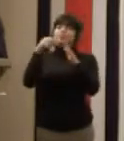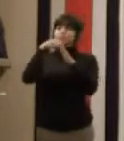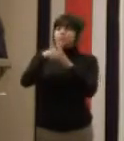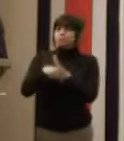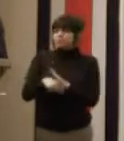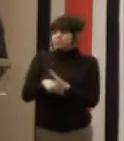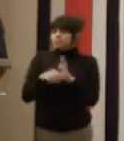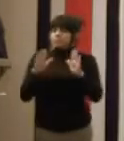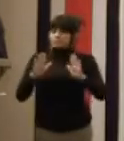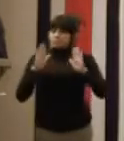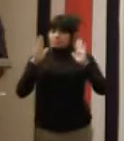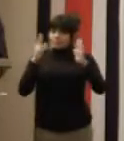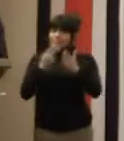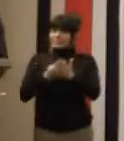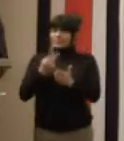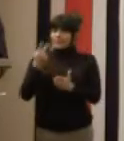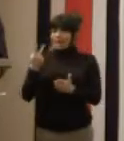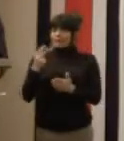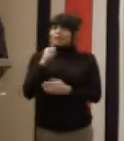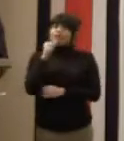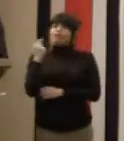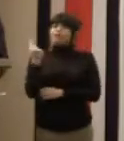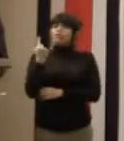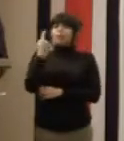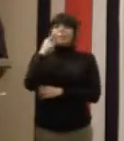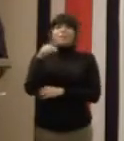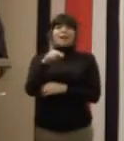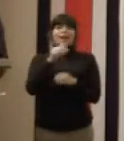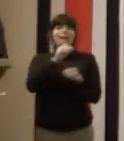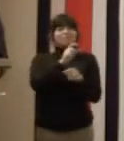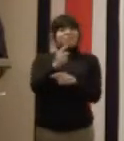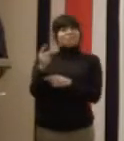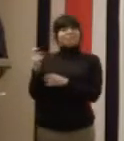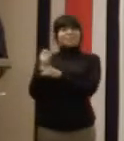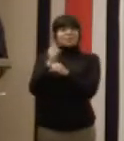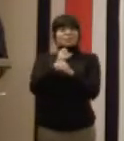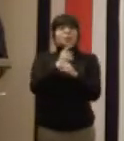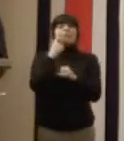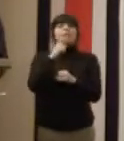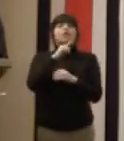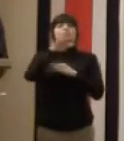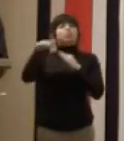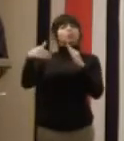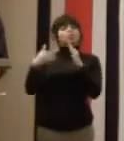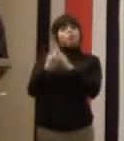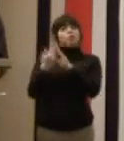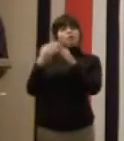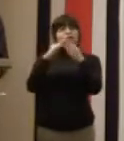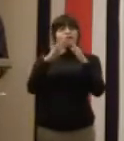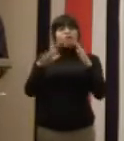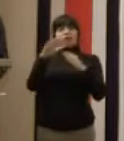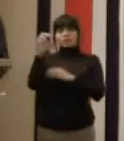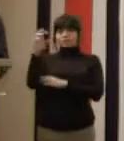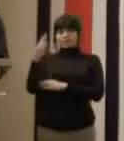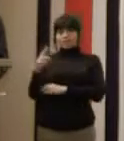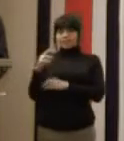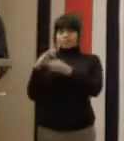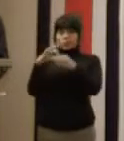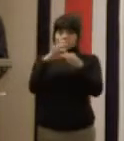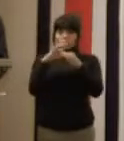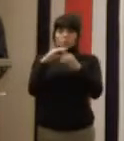de extraordinario valor, ya no solamente para estas entidades, sino para la sociedad costarricense en su conjunto y para